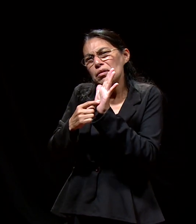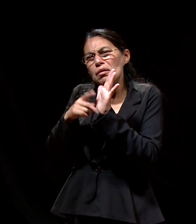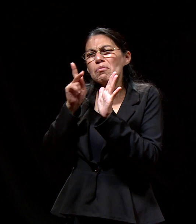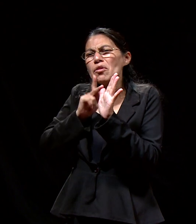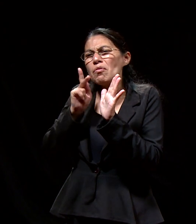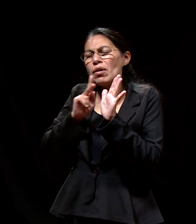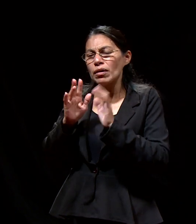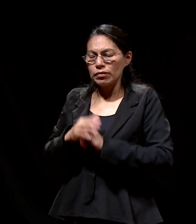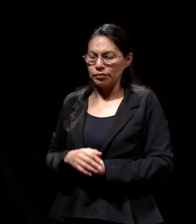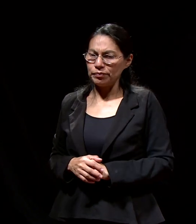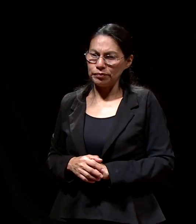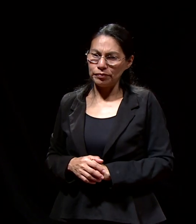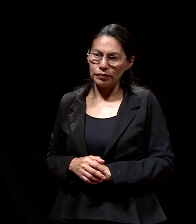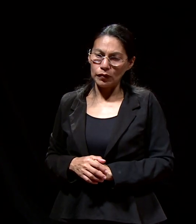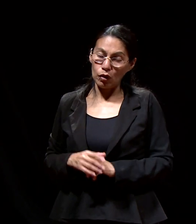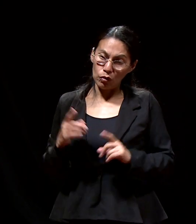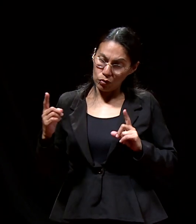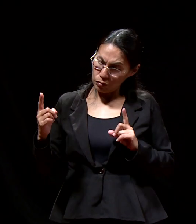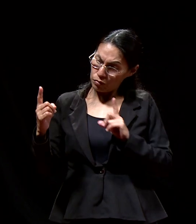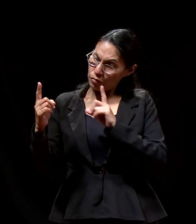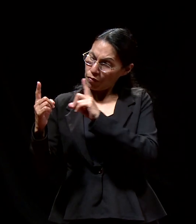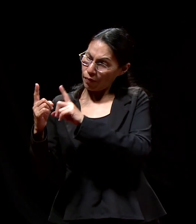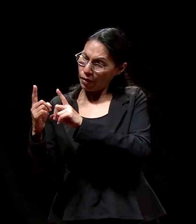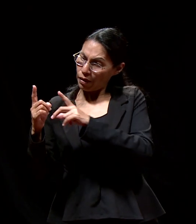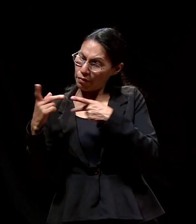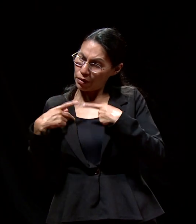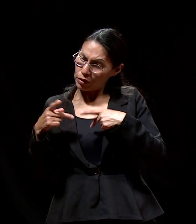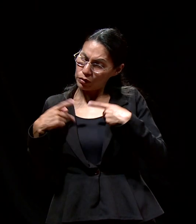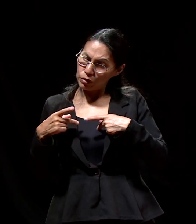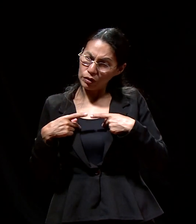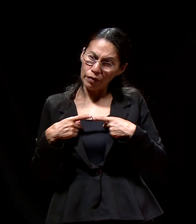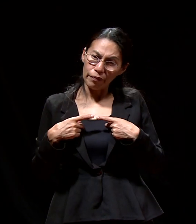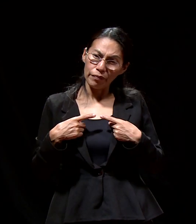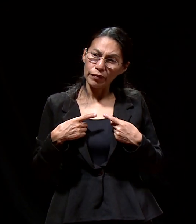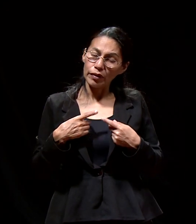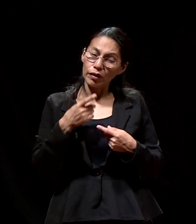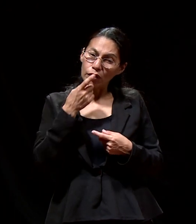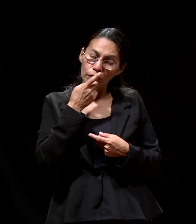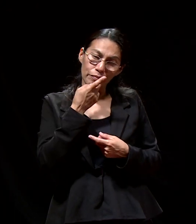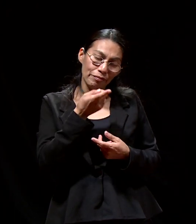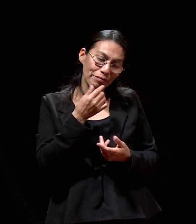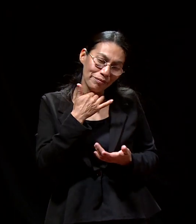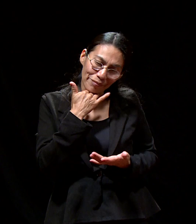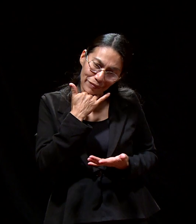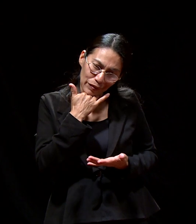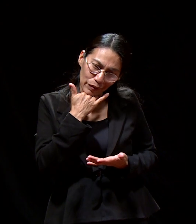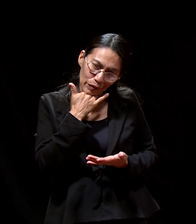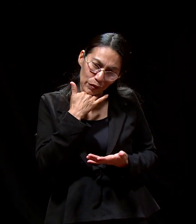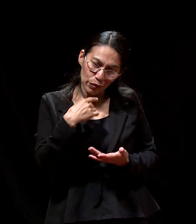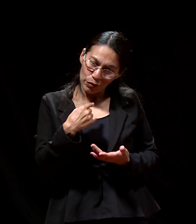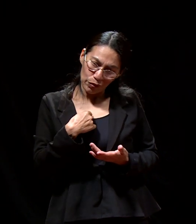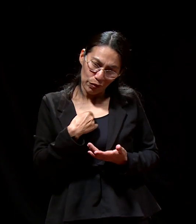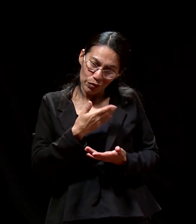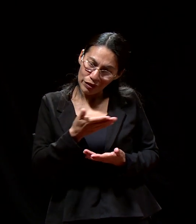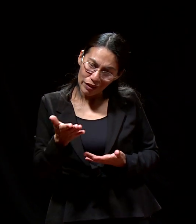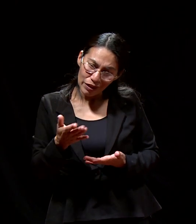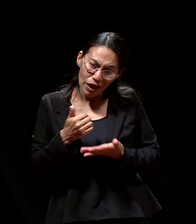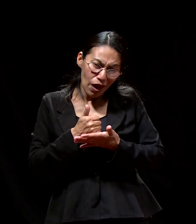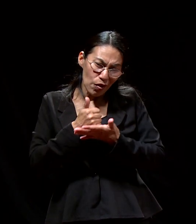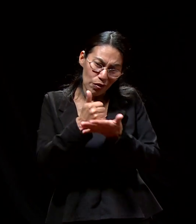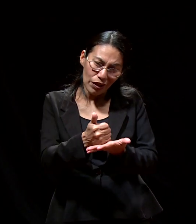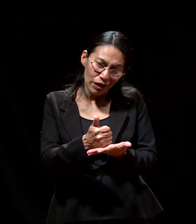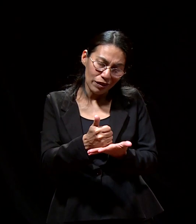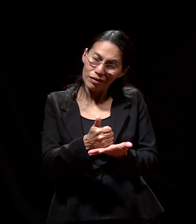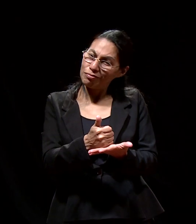dice la persona yo no les puedo ayudar si ustedes no hacen el examen ella también